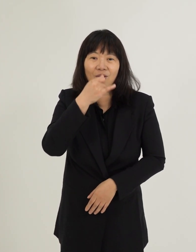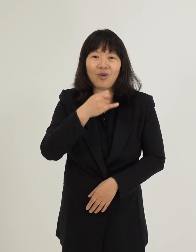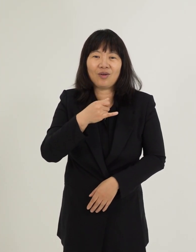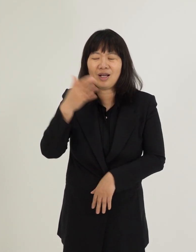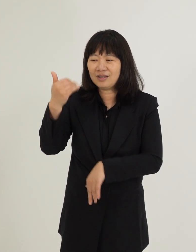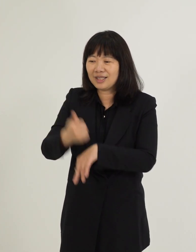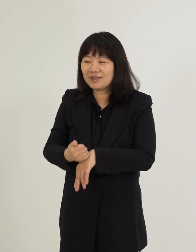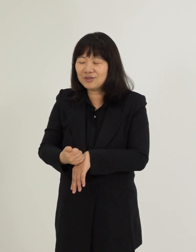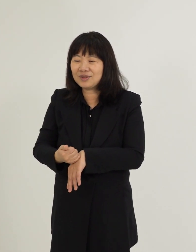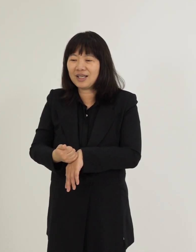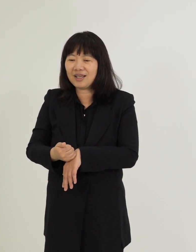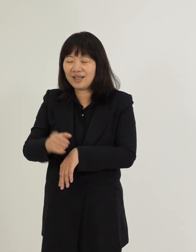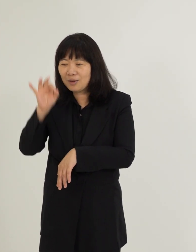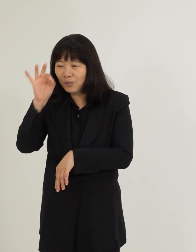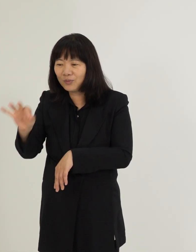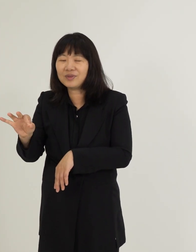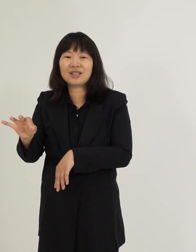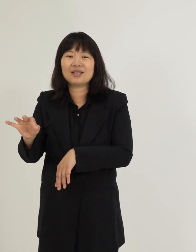행보였어요.